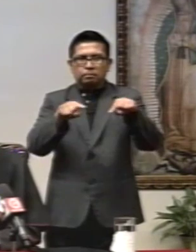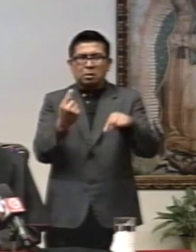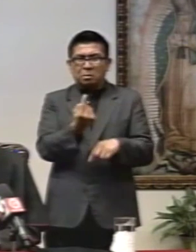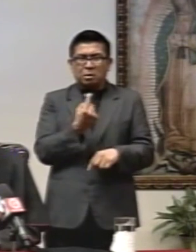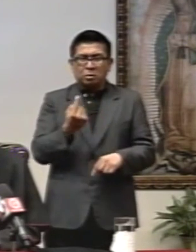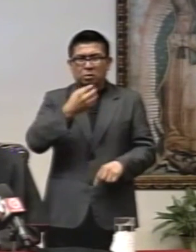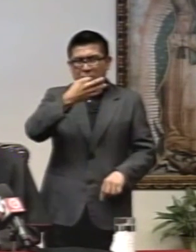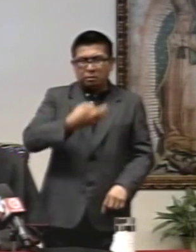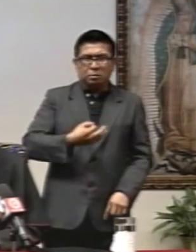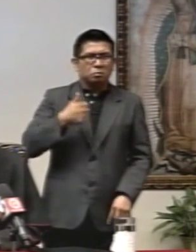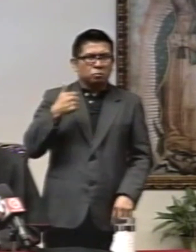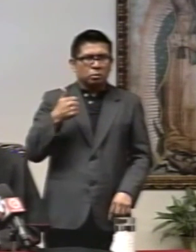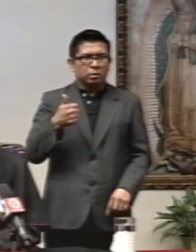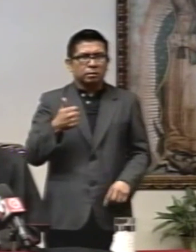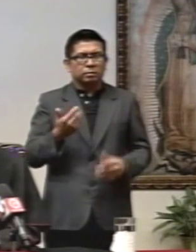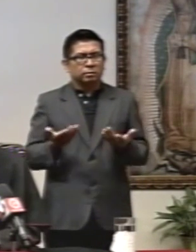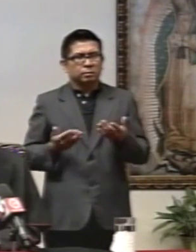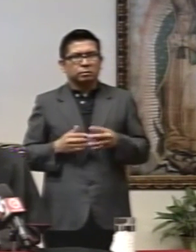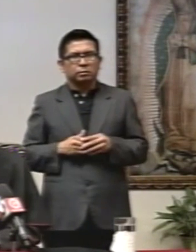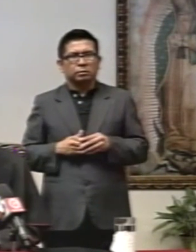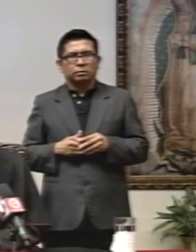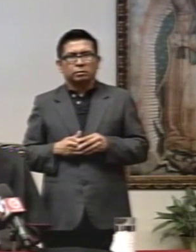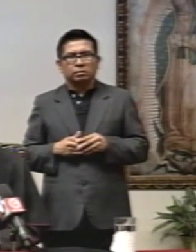tan nobles y buenas